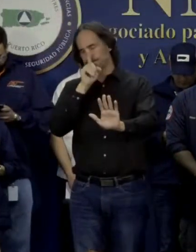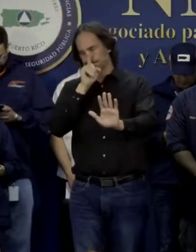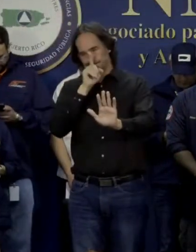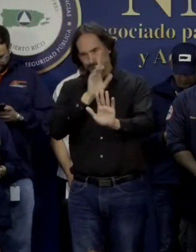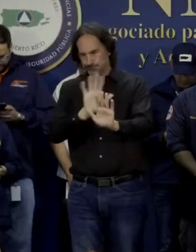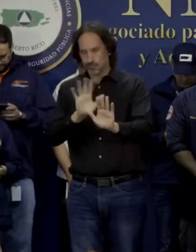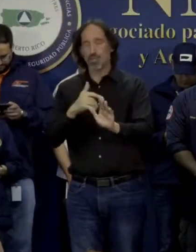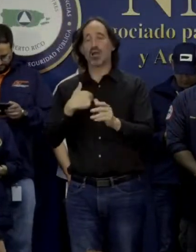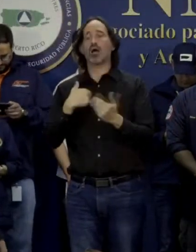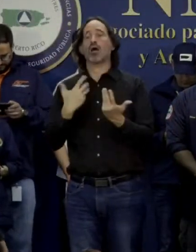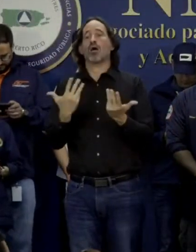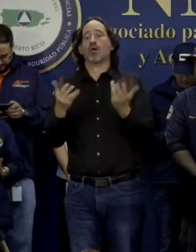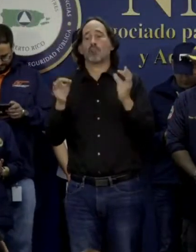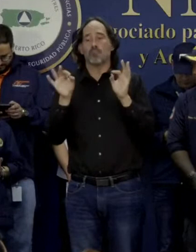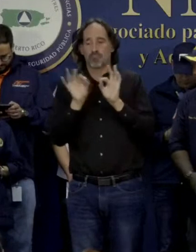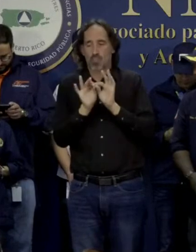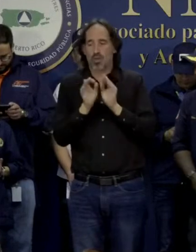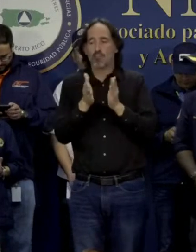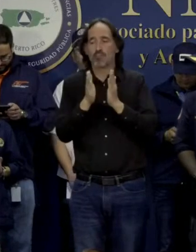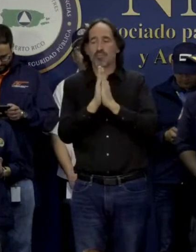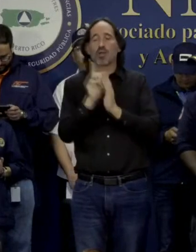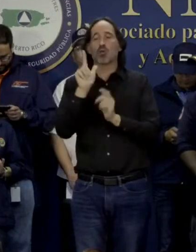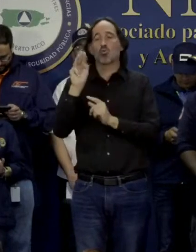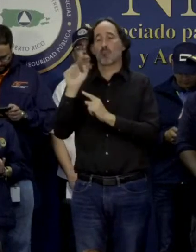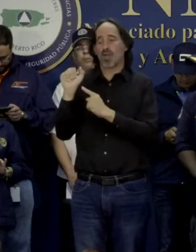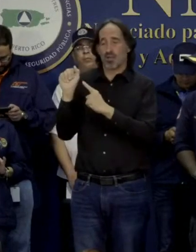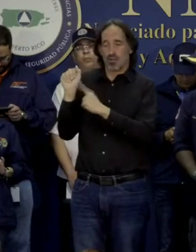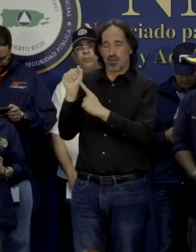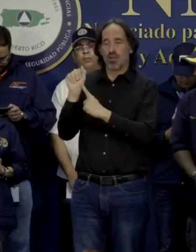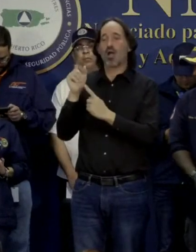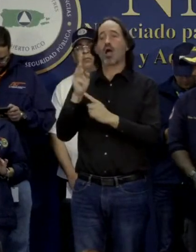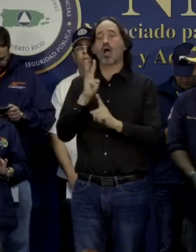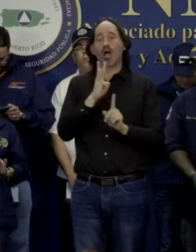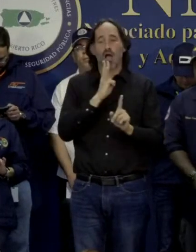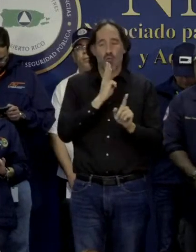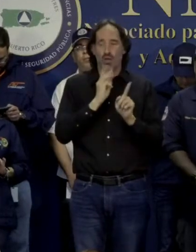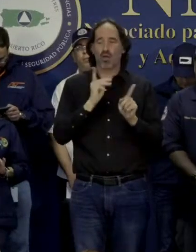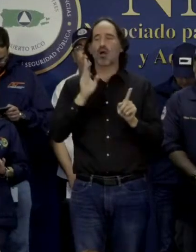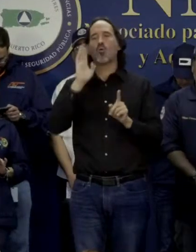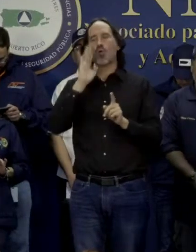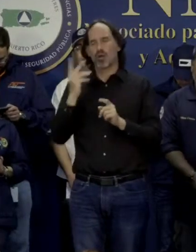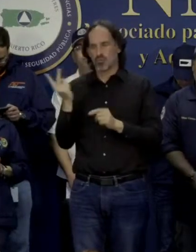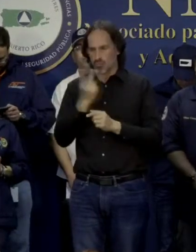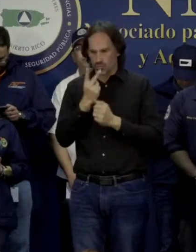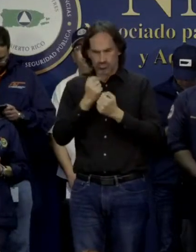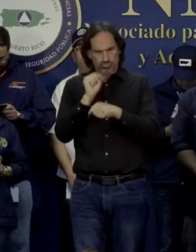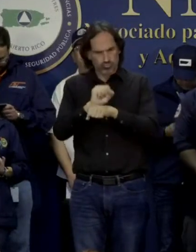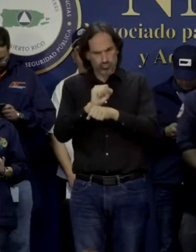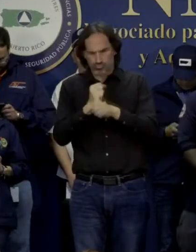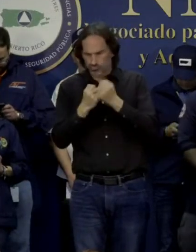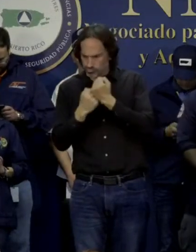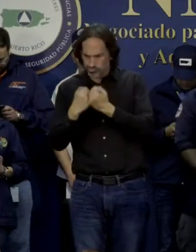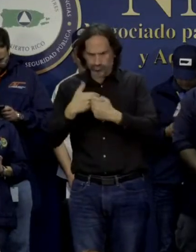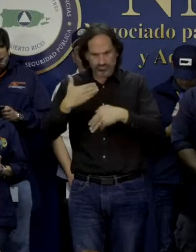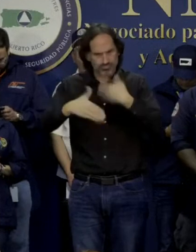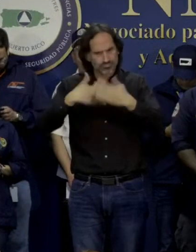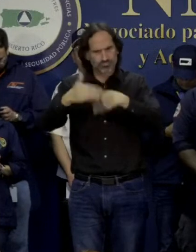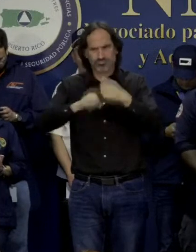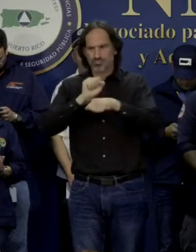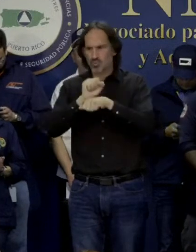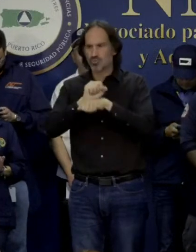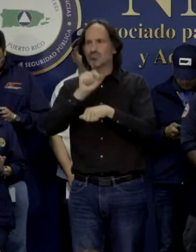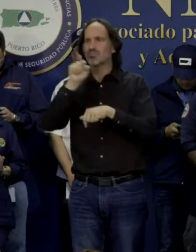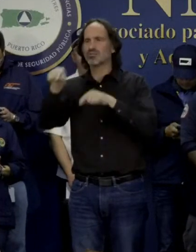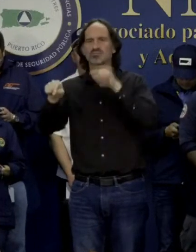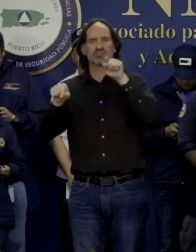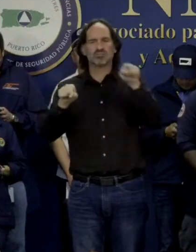Eléctrica como a Luma es que trabajando en equipo sigamos gradualmente encendiendo el sistema y aumentando el